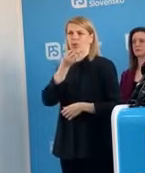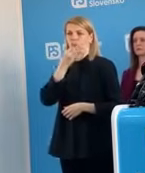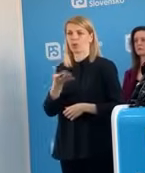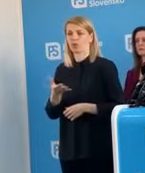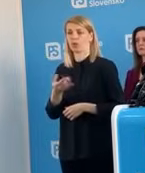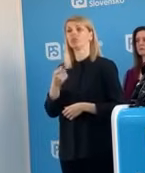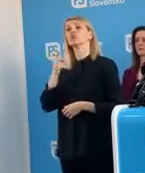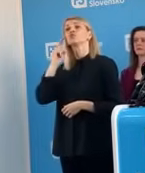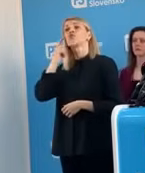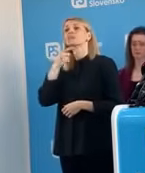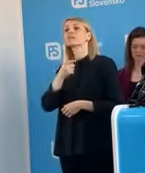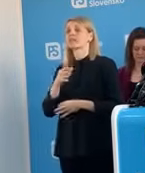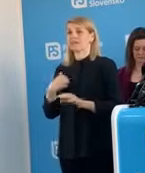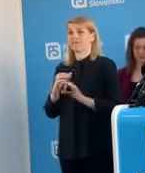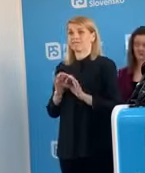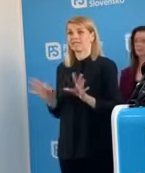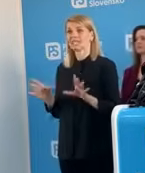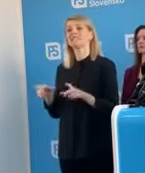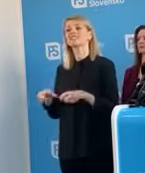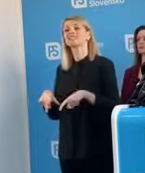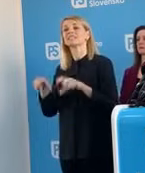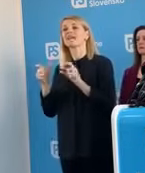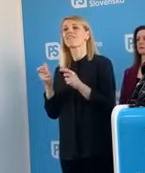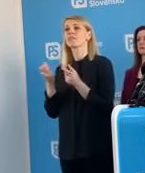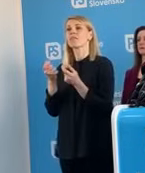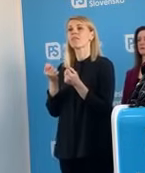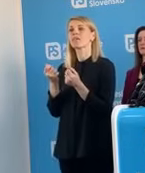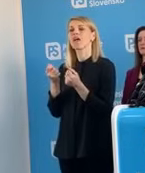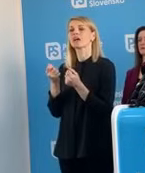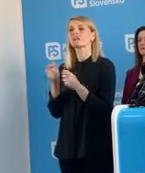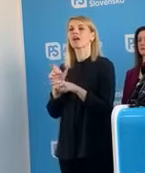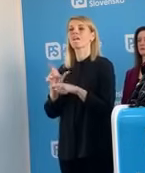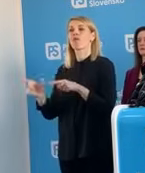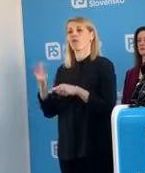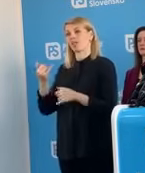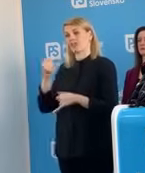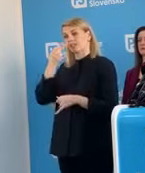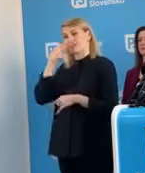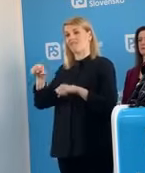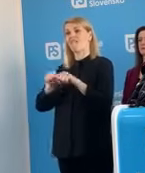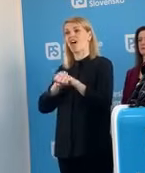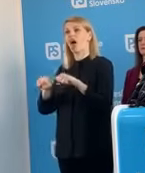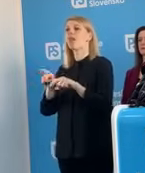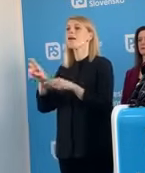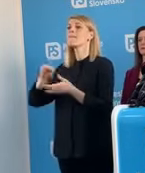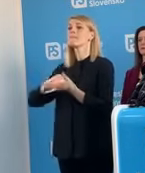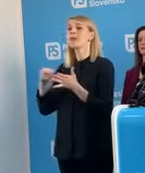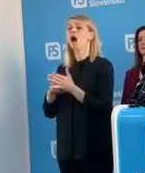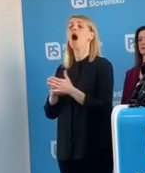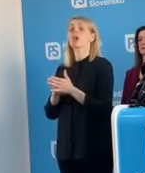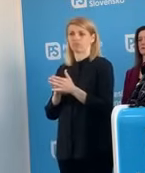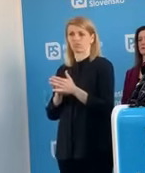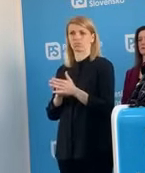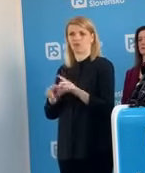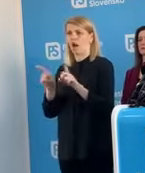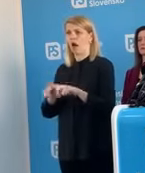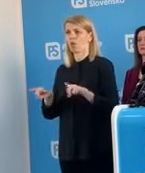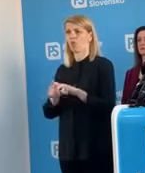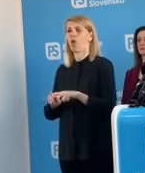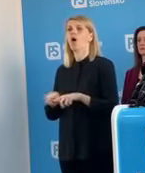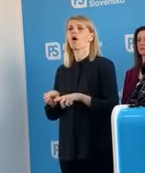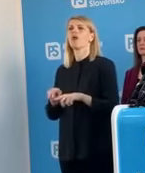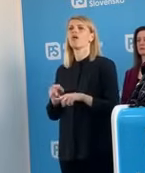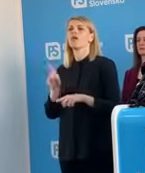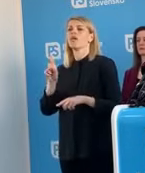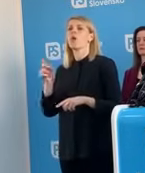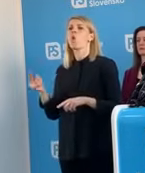či sa teda ešte môžeme nejako vyhnúť stopnutiu tých peňazí, keď vláda evidentne trvá na tom svojom zámere a zvrátiť to môže iba